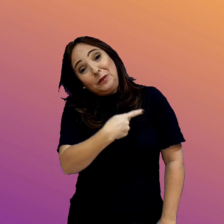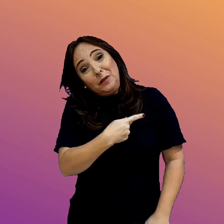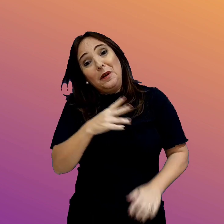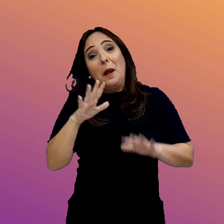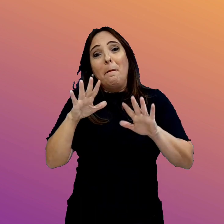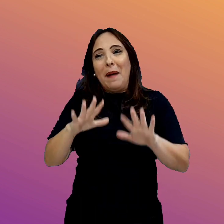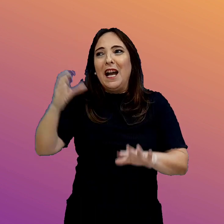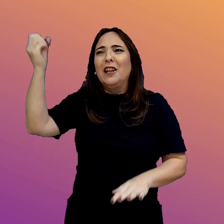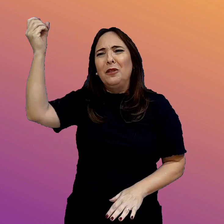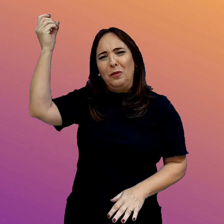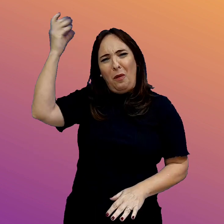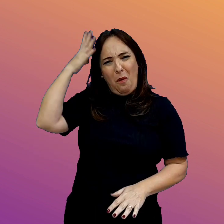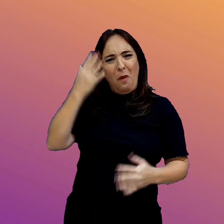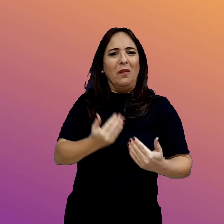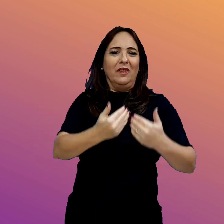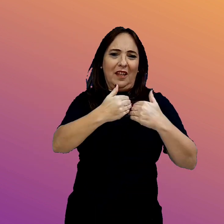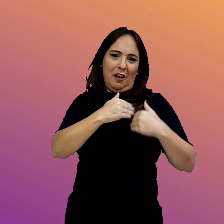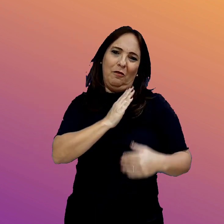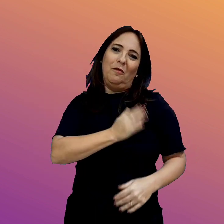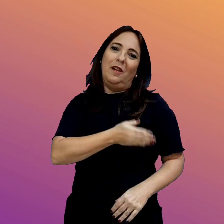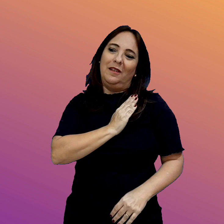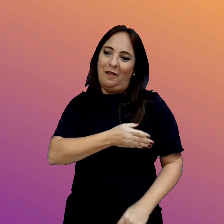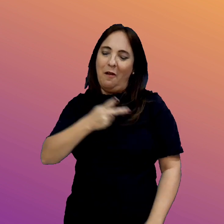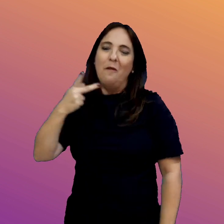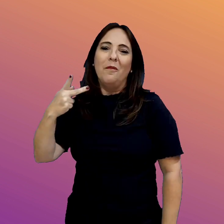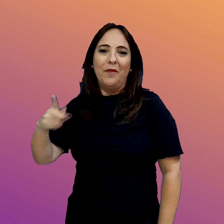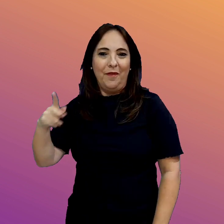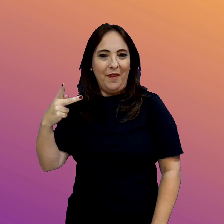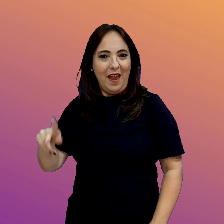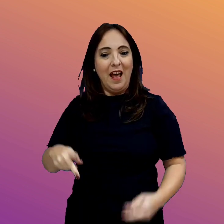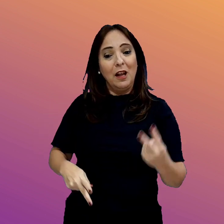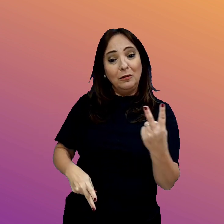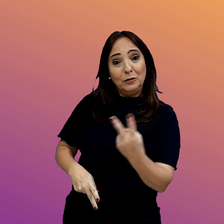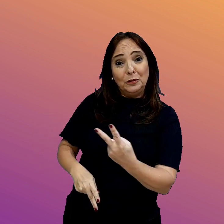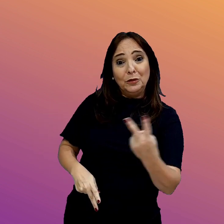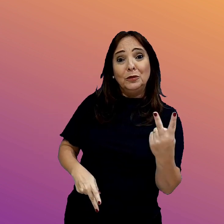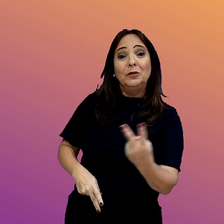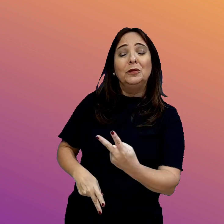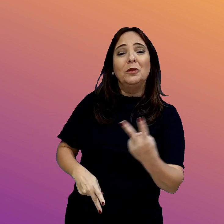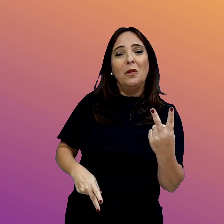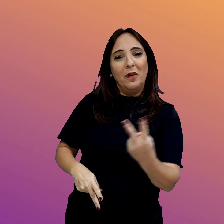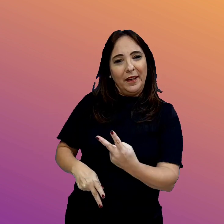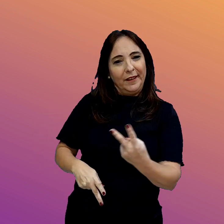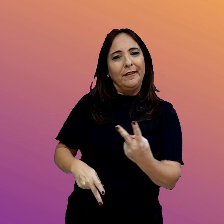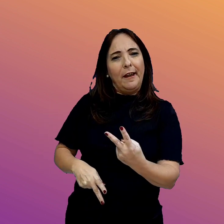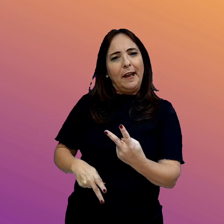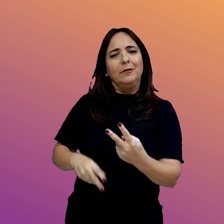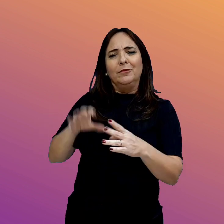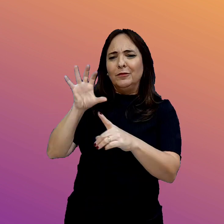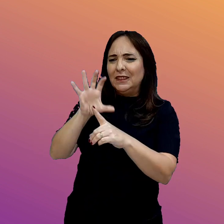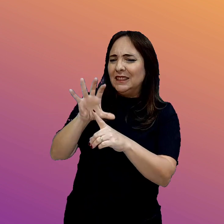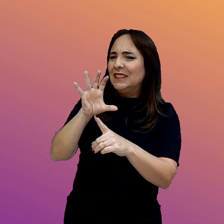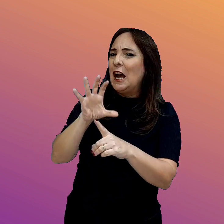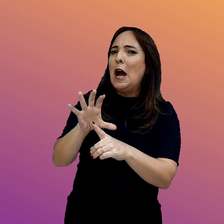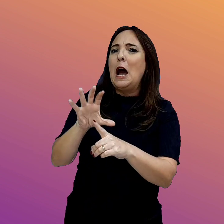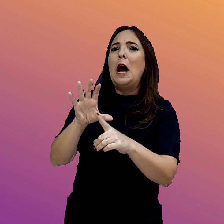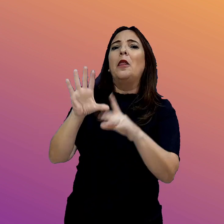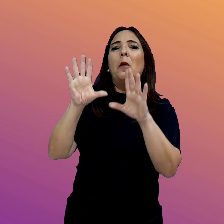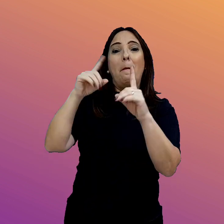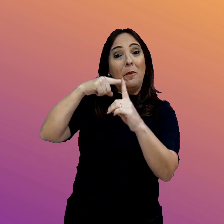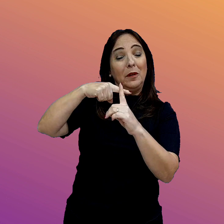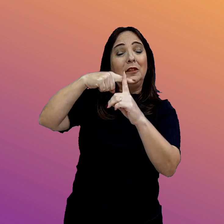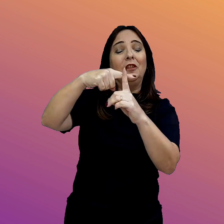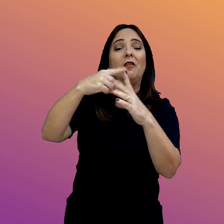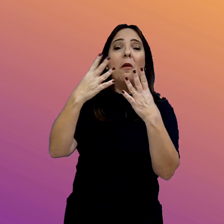essa vocação no coração dela, e eles dois têm alcançado muitas famílias, são